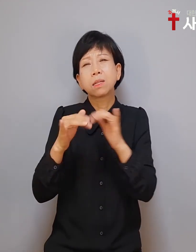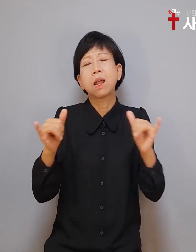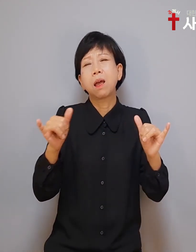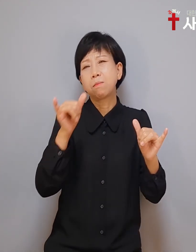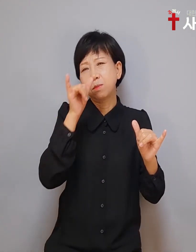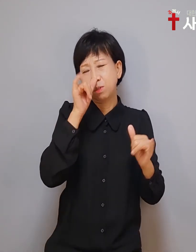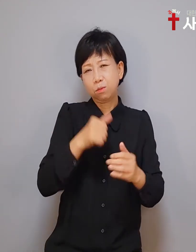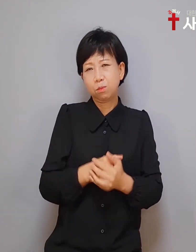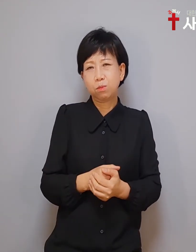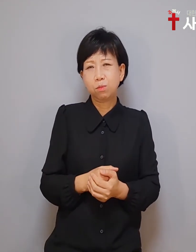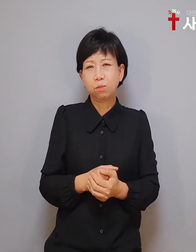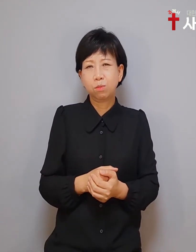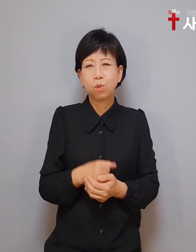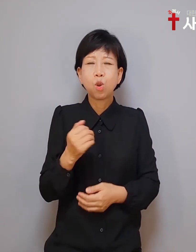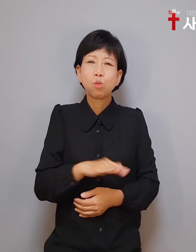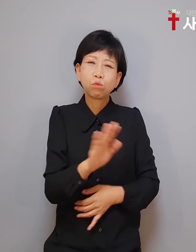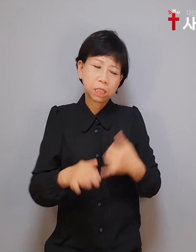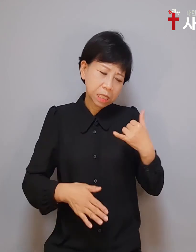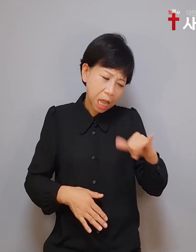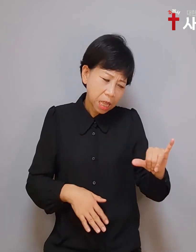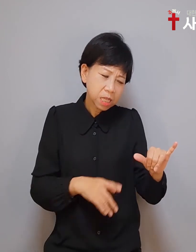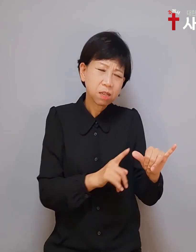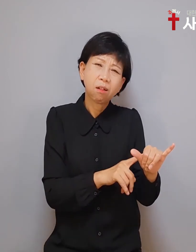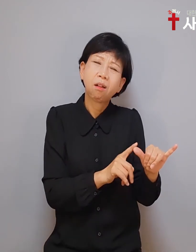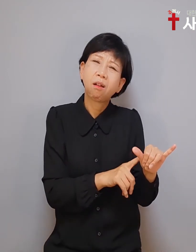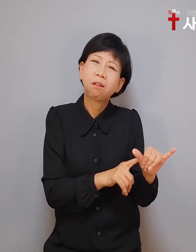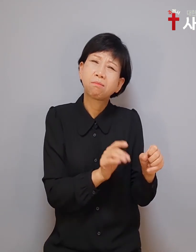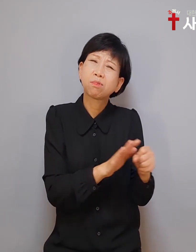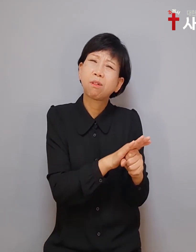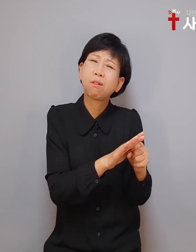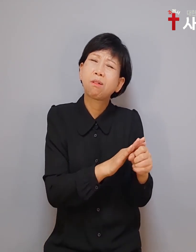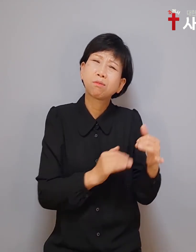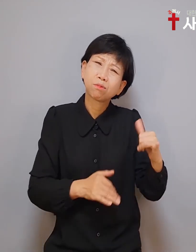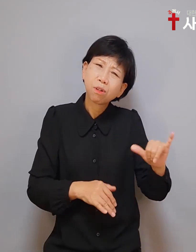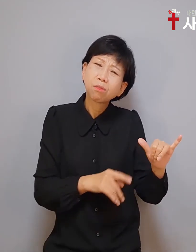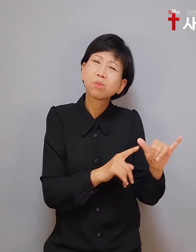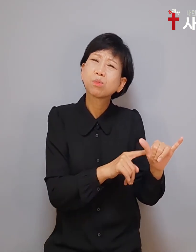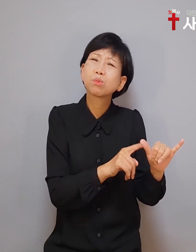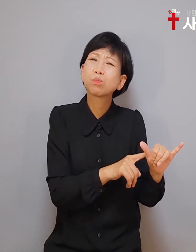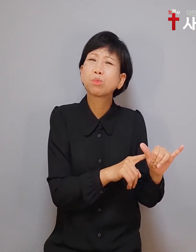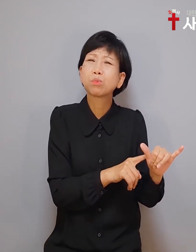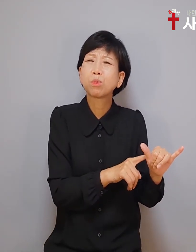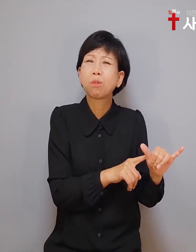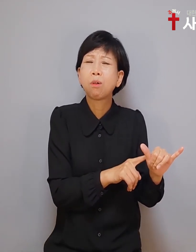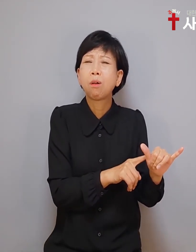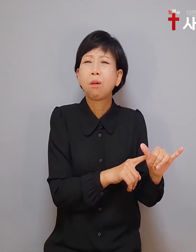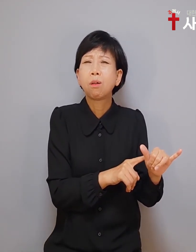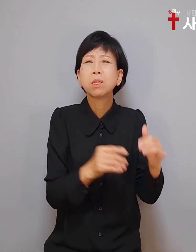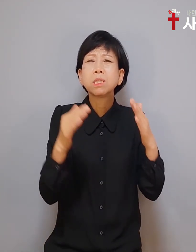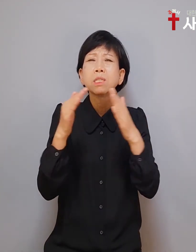이 정말 애지중지하는 자녀들이 무슨 일인지 가출을 한 거죠.